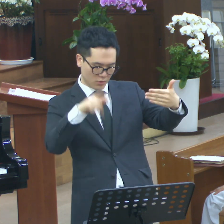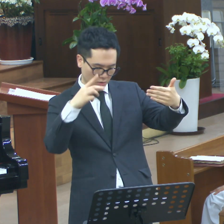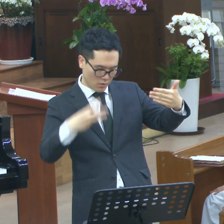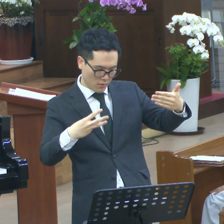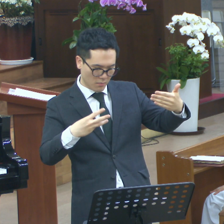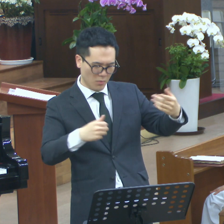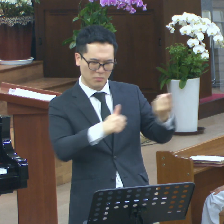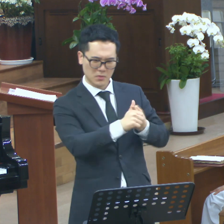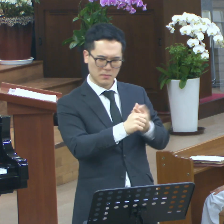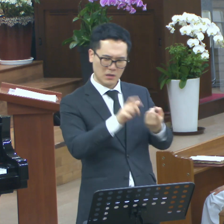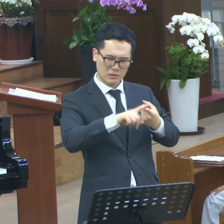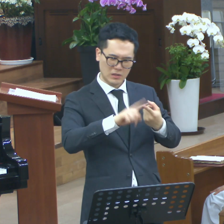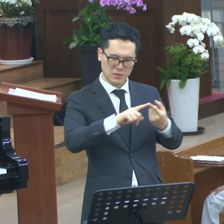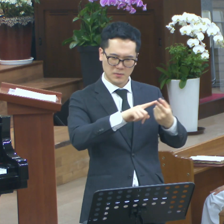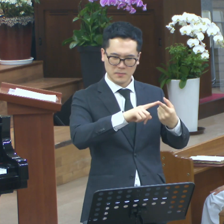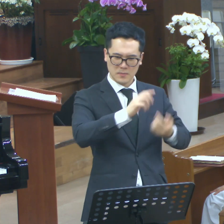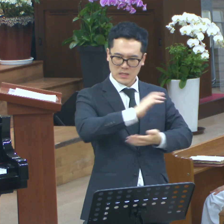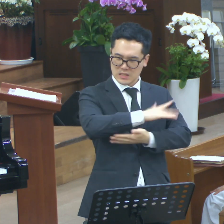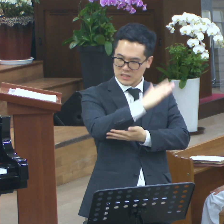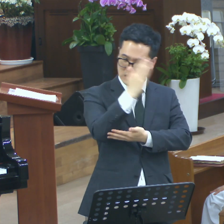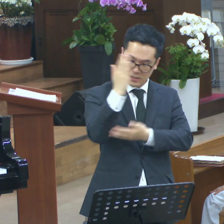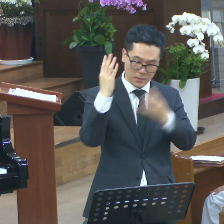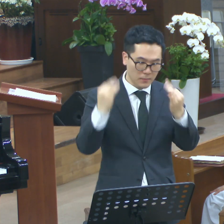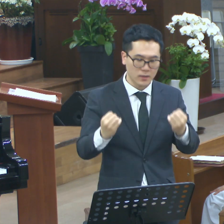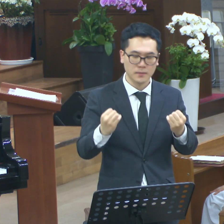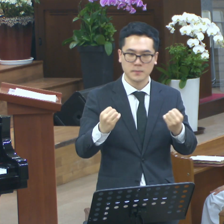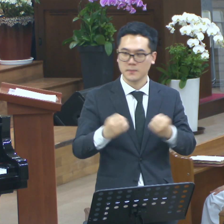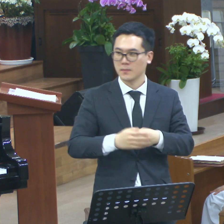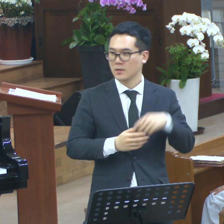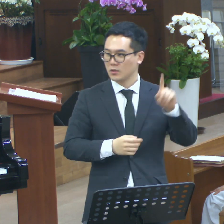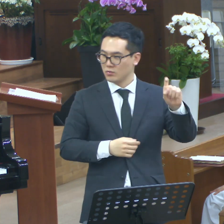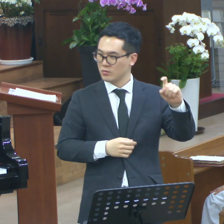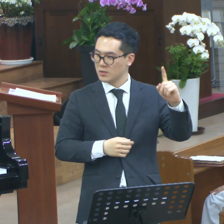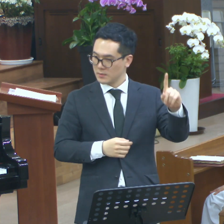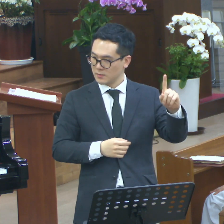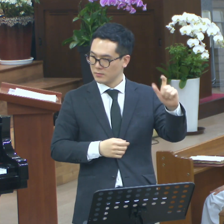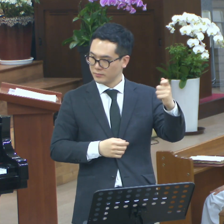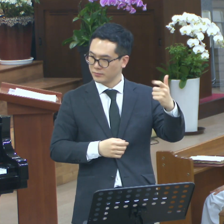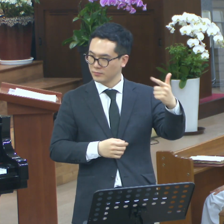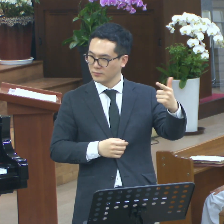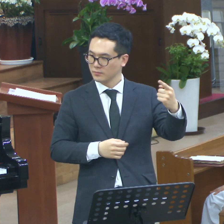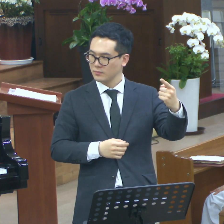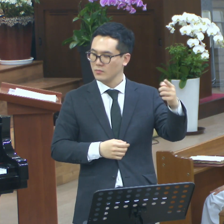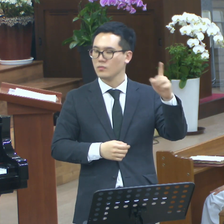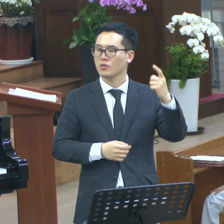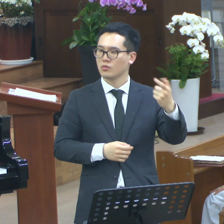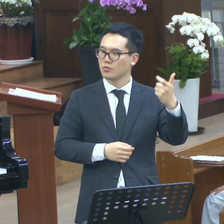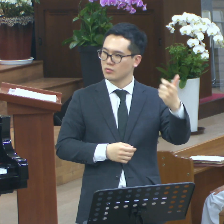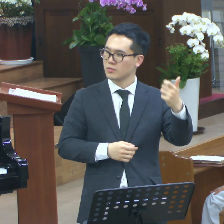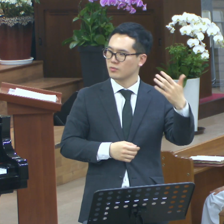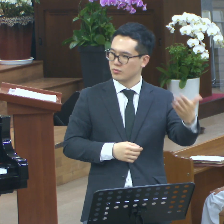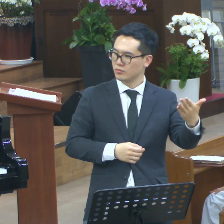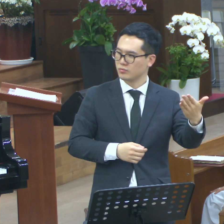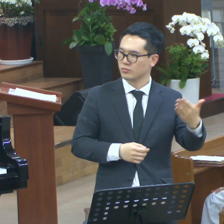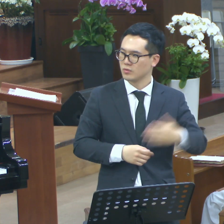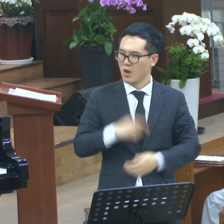느껴졌습니다. 61절 악인들이 올가미로 얼검했습니다. 69절 거짓으로 교만한 이들이 치려고